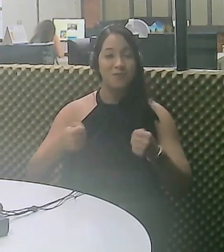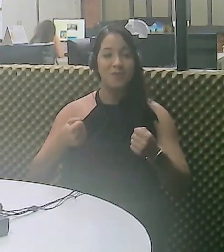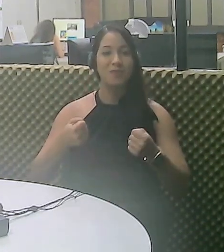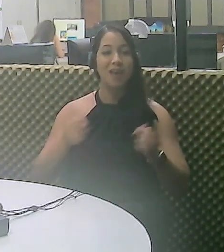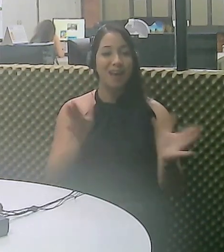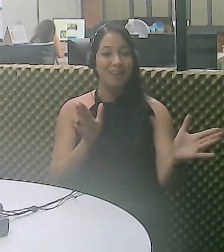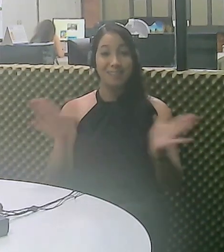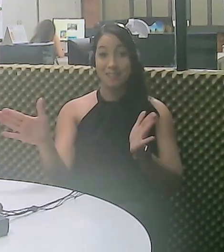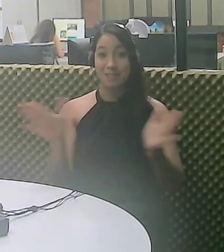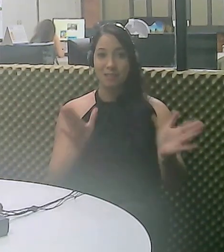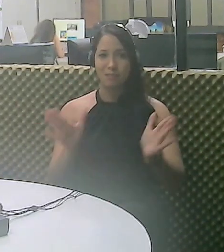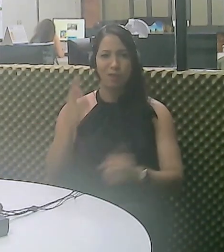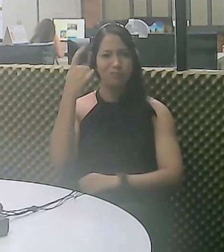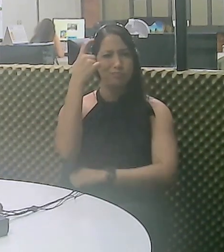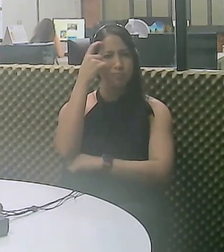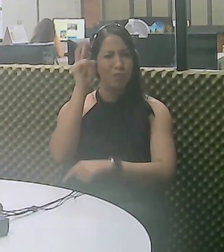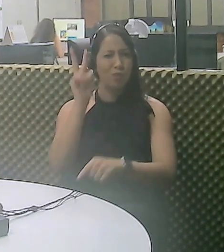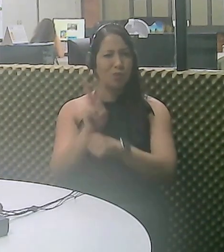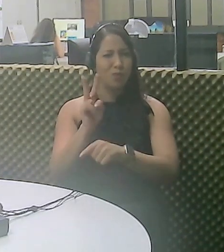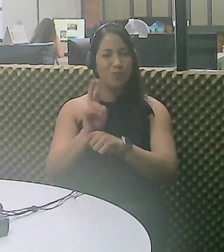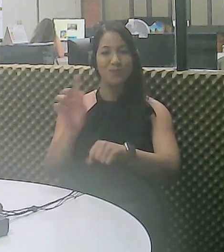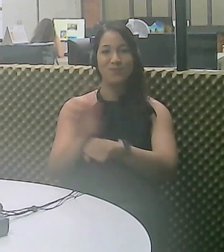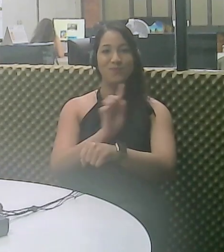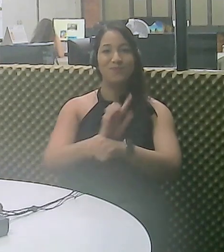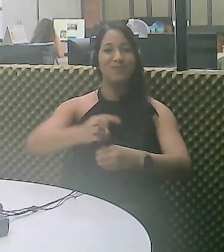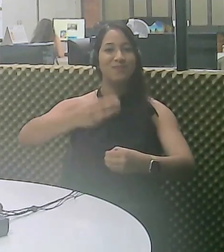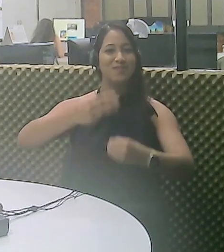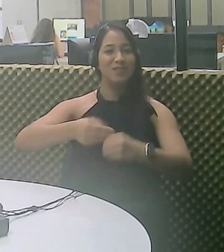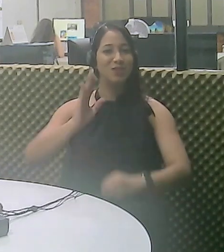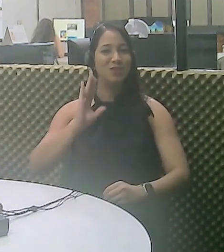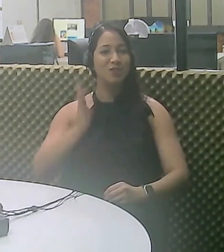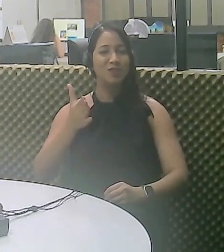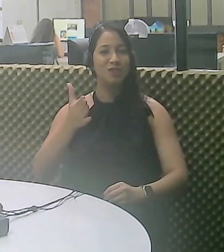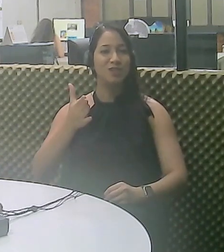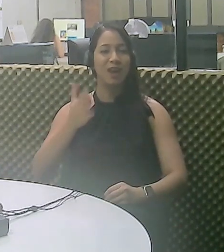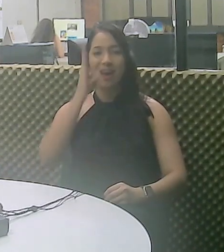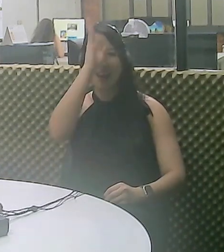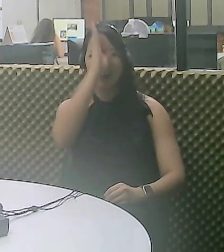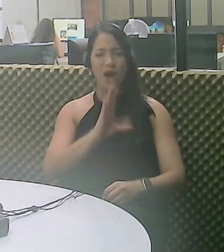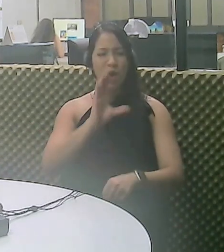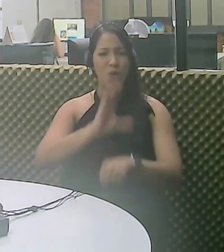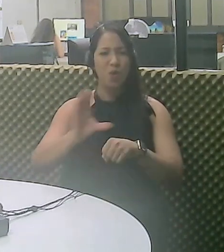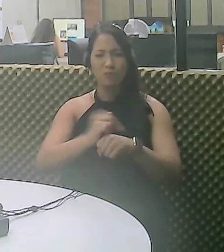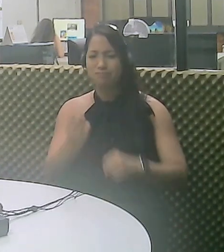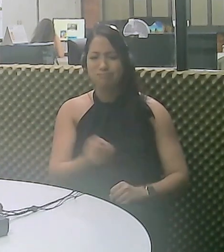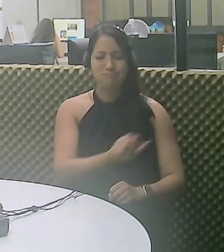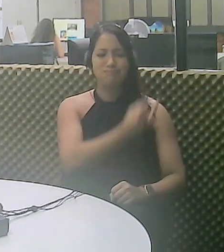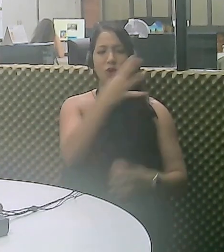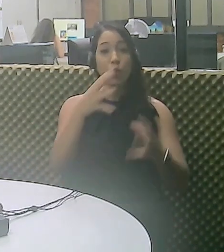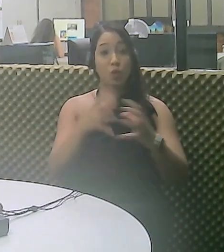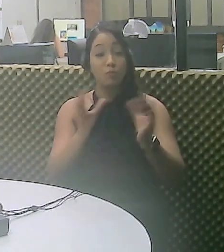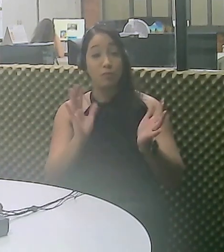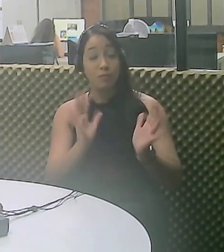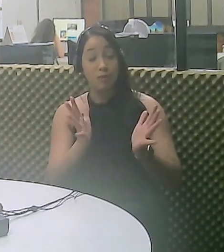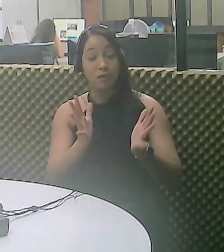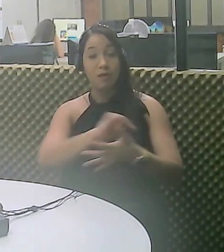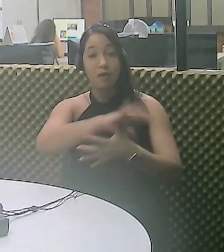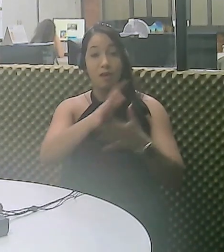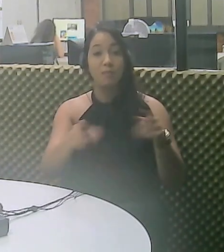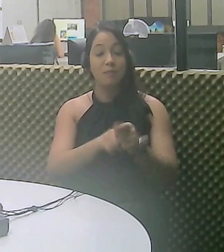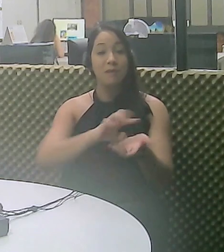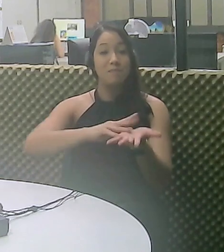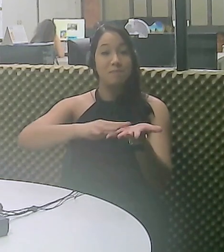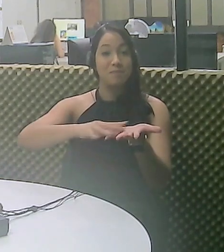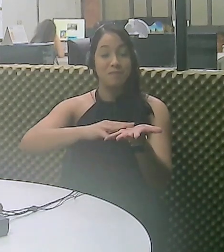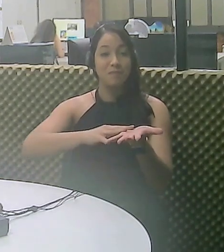que a acessibilidade é uma preocupação da gestão municipal, que já ofertou e formou gratuitamente diversas turmas em Libras e também de